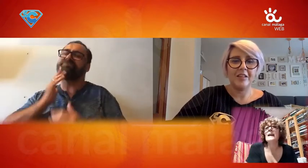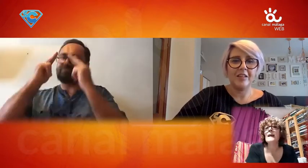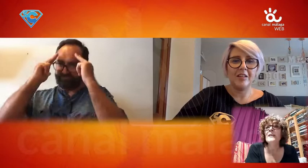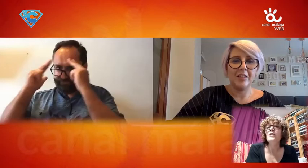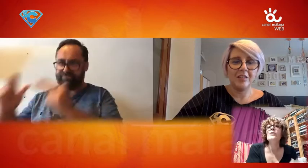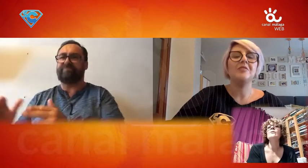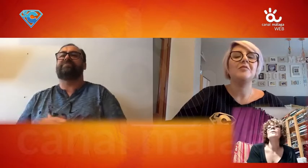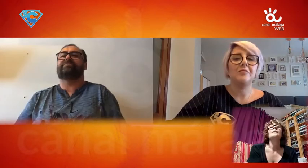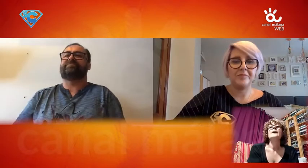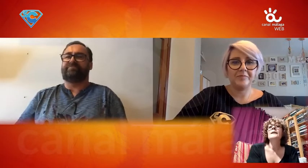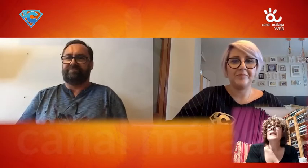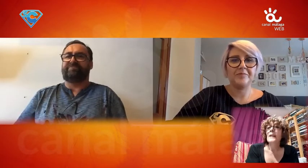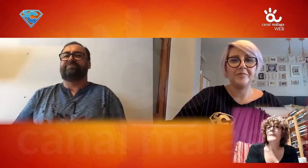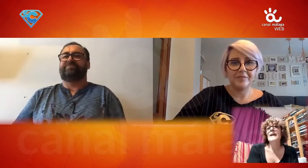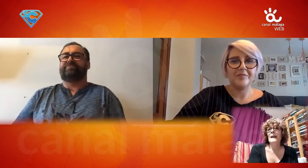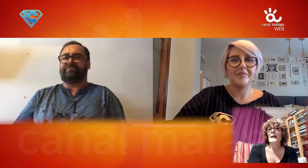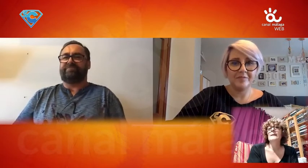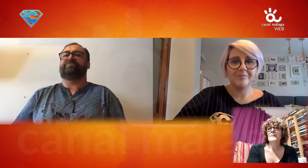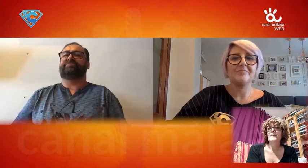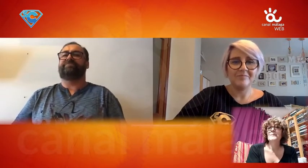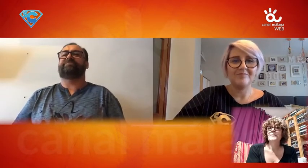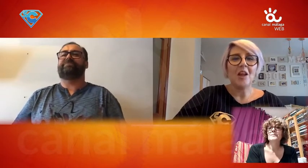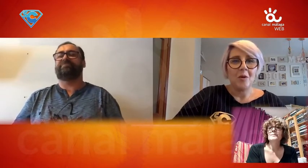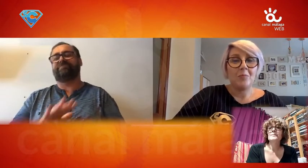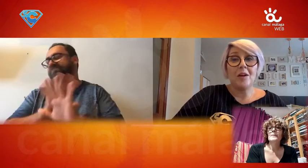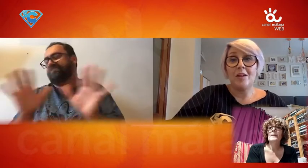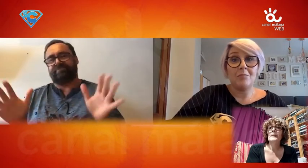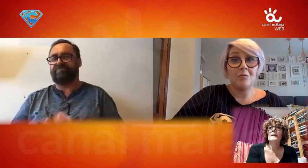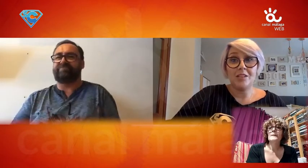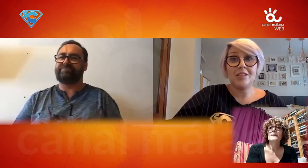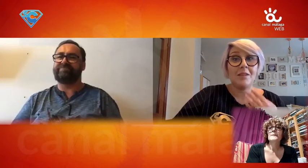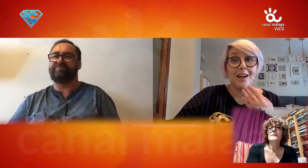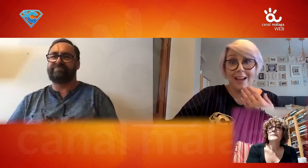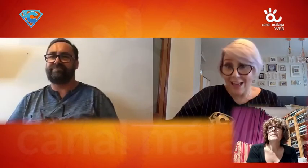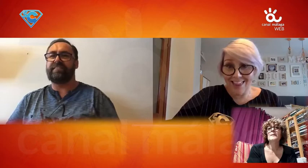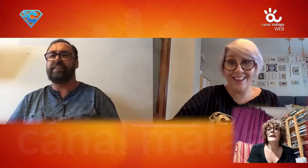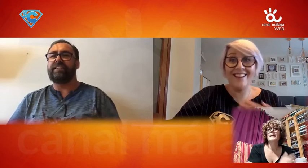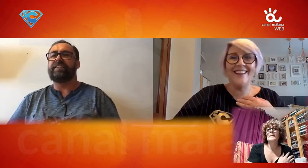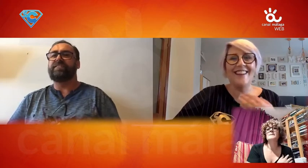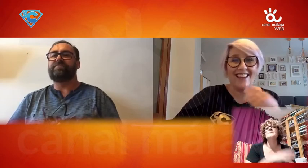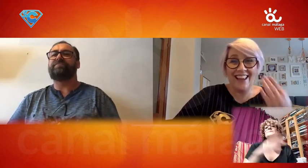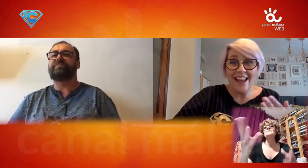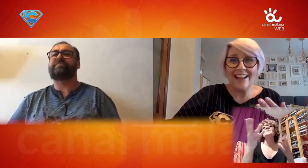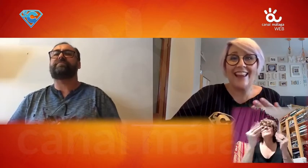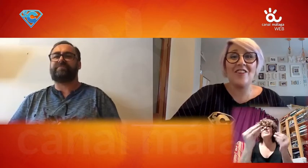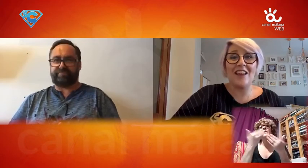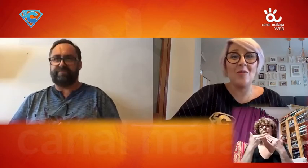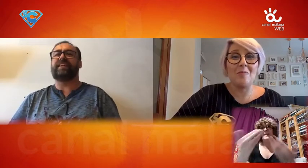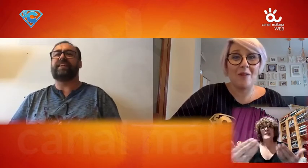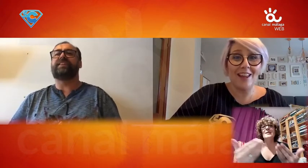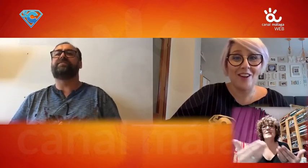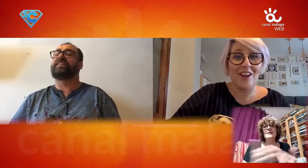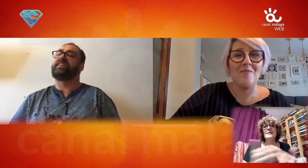tenerle cariño y respetarla. Pues muchísimas gracias. Nada más. Creo que es